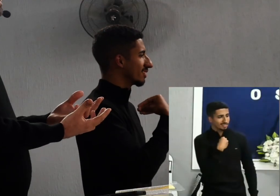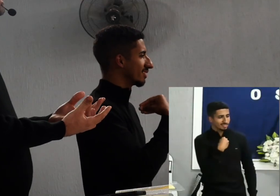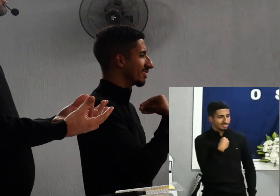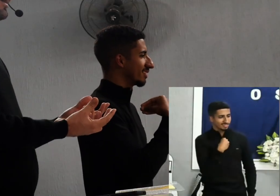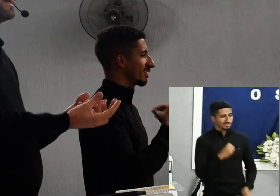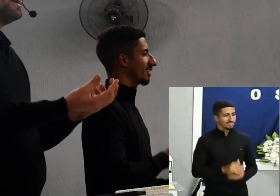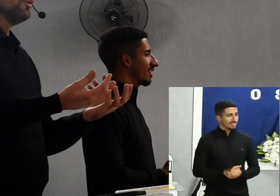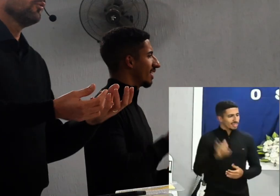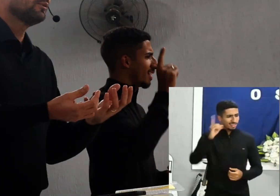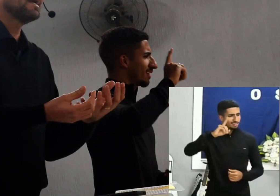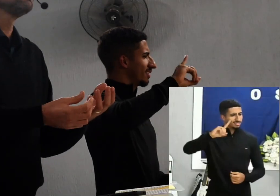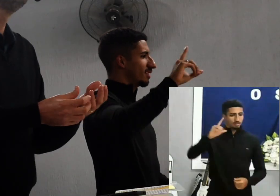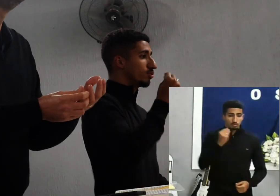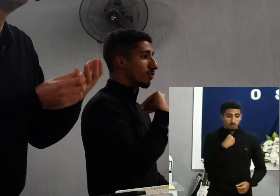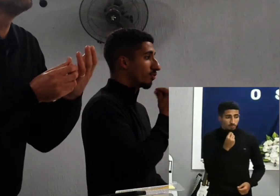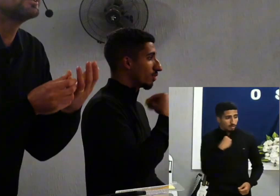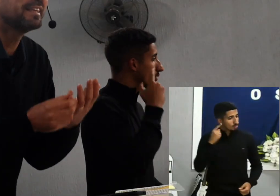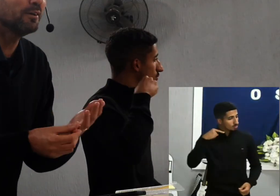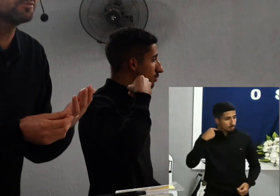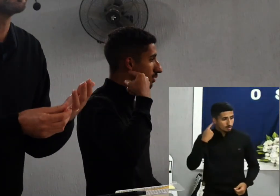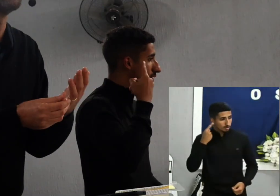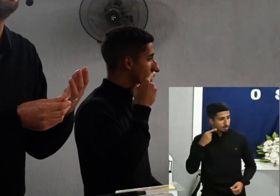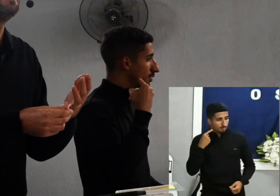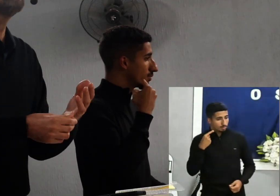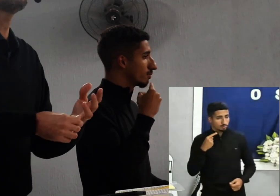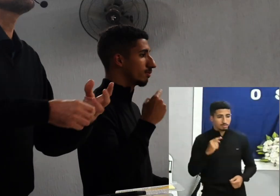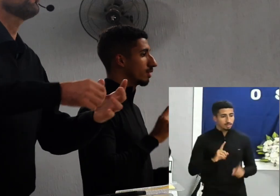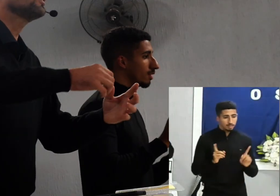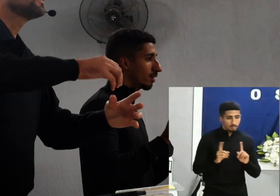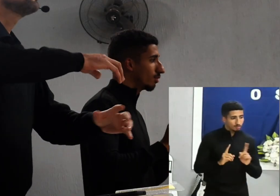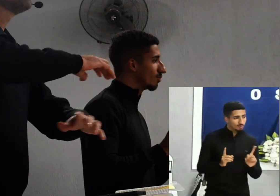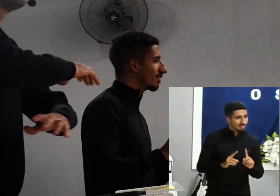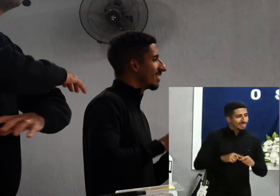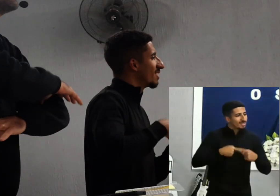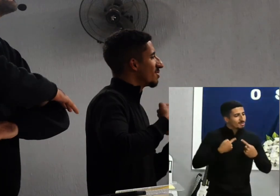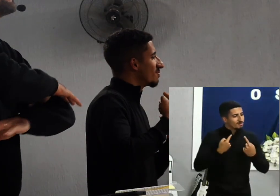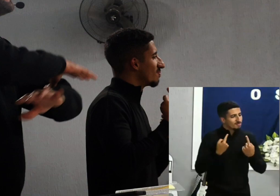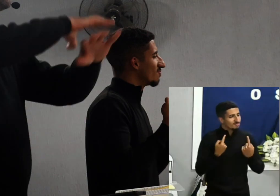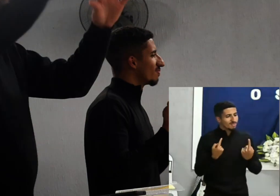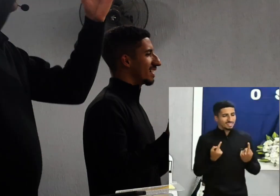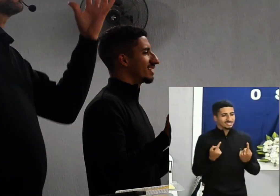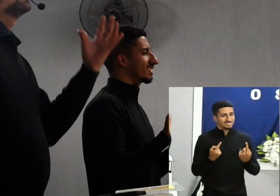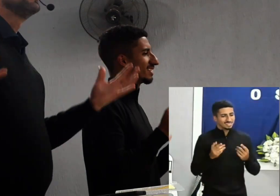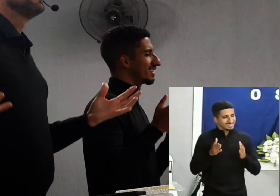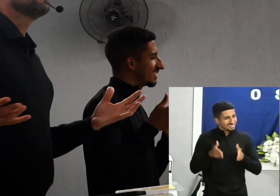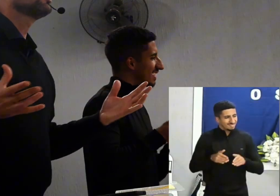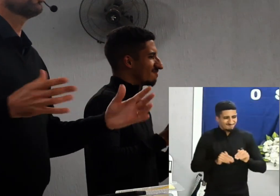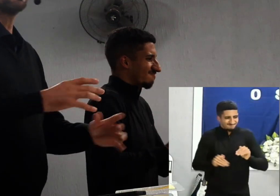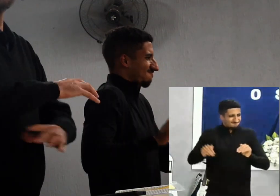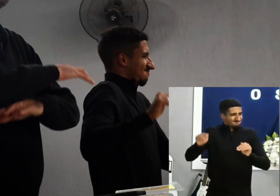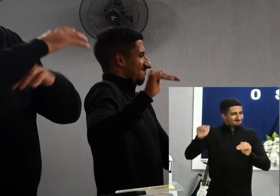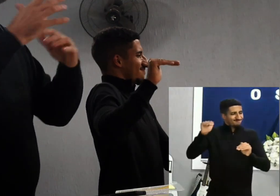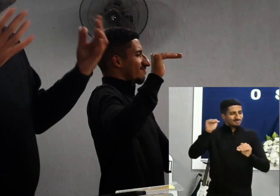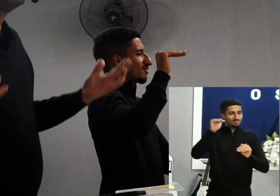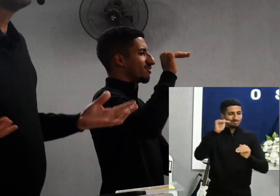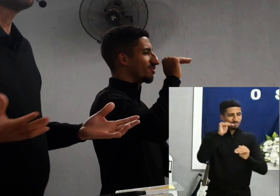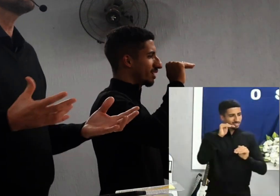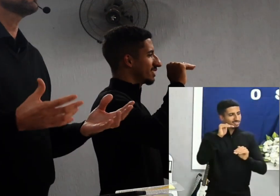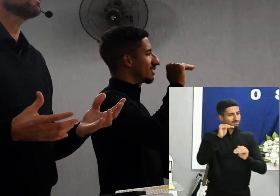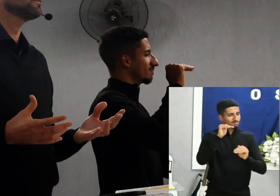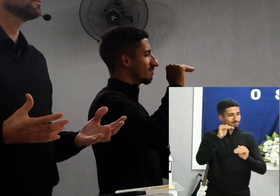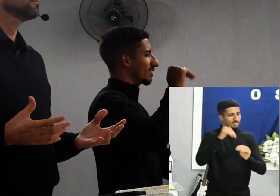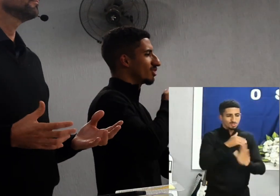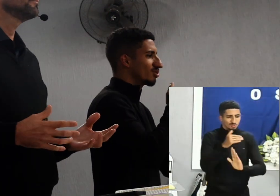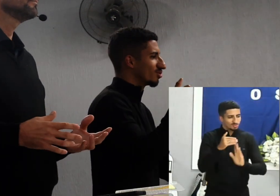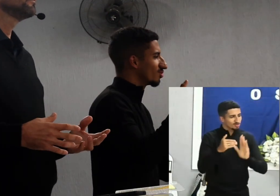dizer o seguinte: olha, o dedo mínimo de Deus é mais forte que todos os exércitos de todas as nações.